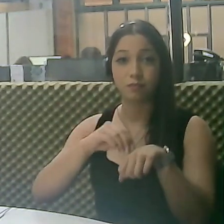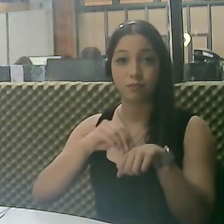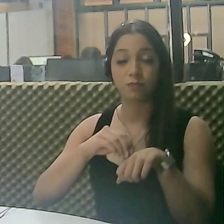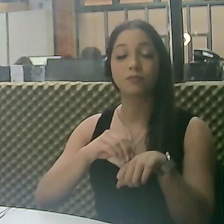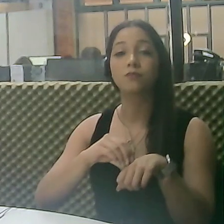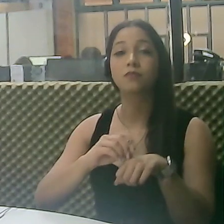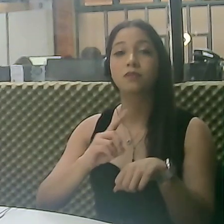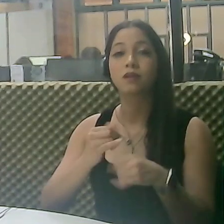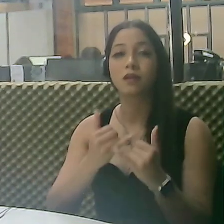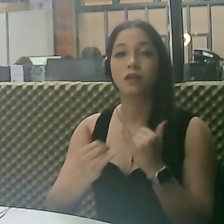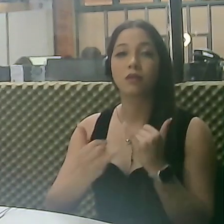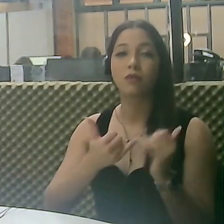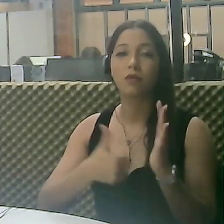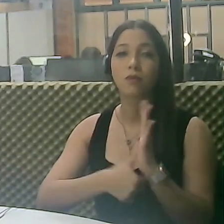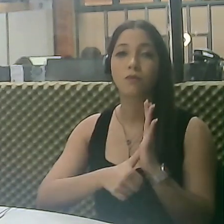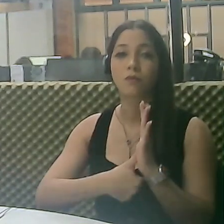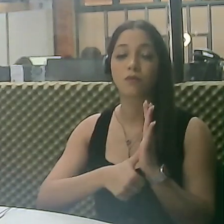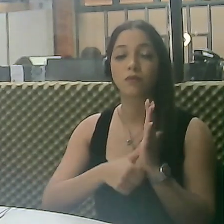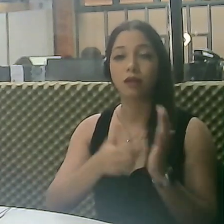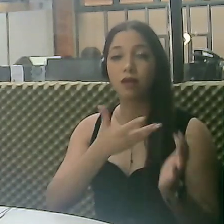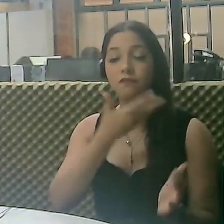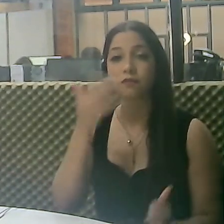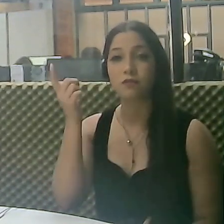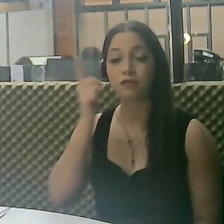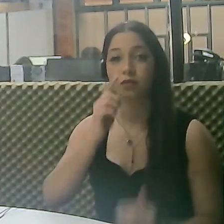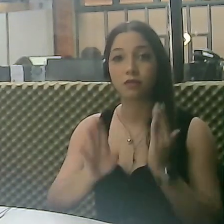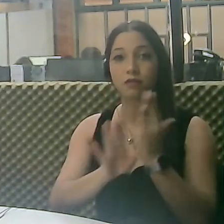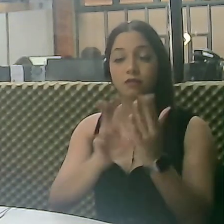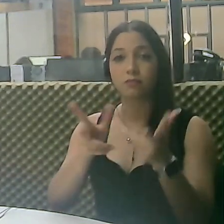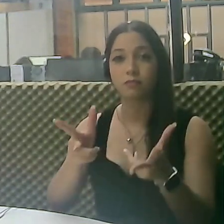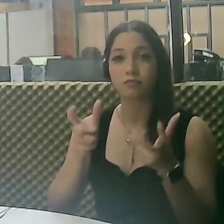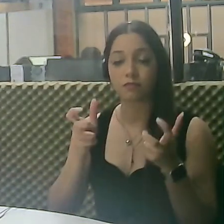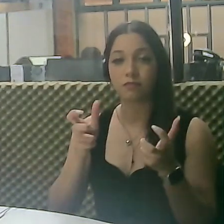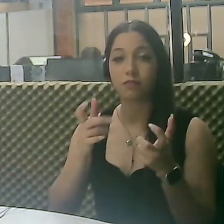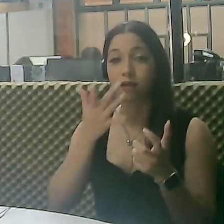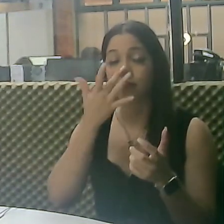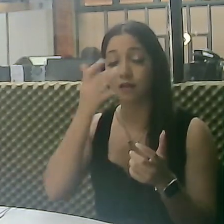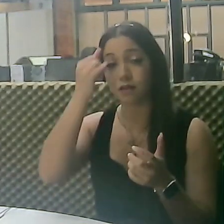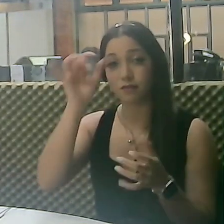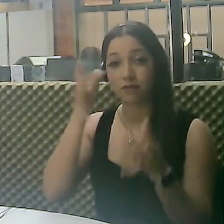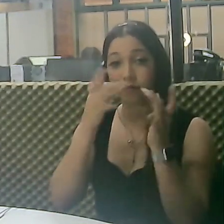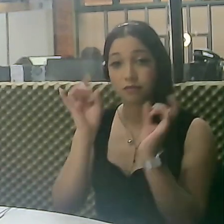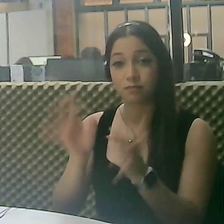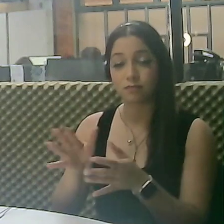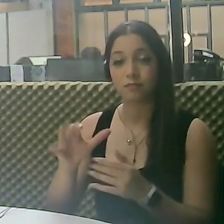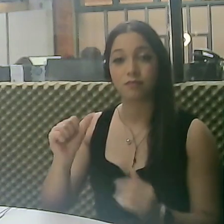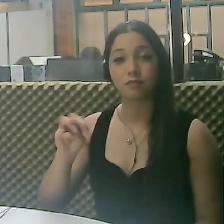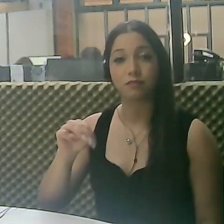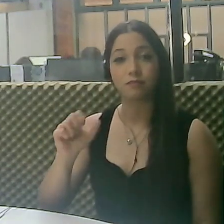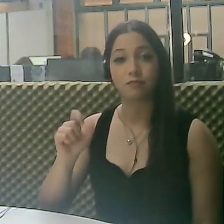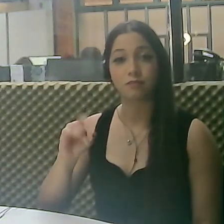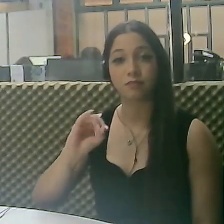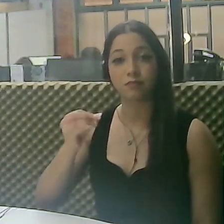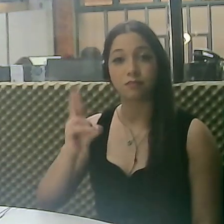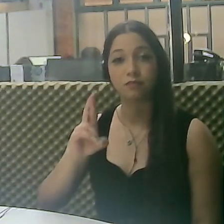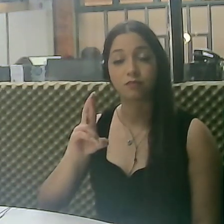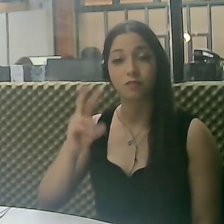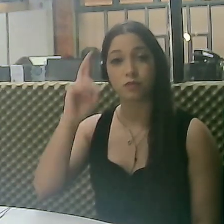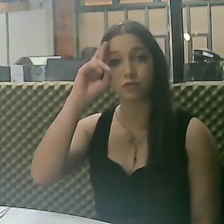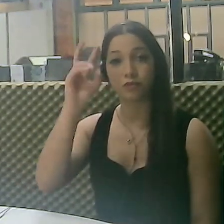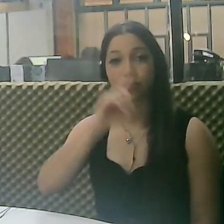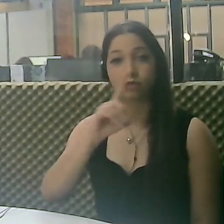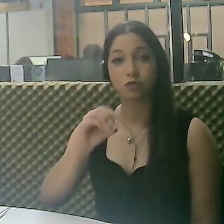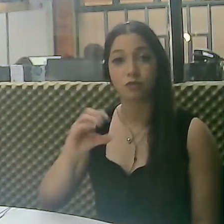que é uma espécie de RG, que facilita a identificação e evita o abandono. Amado Júnior, diretor do Zoológico Municipal